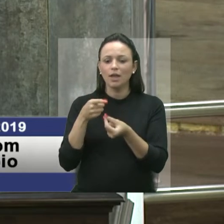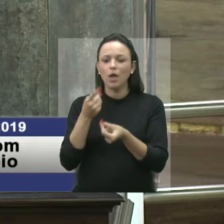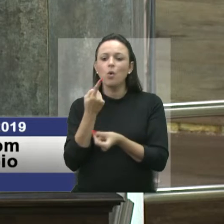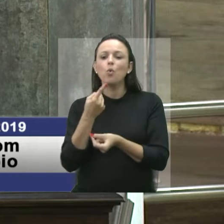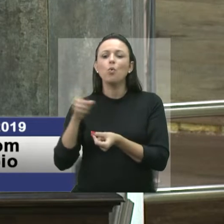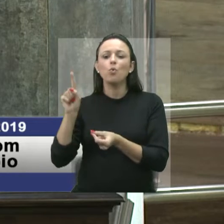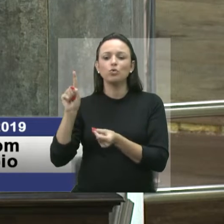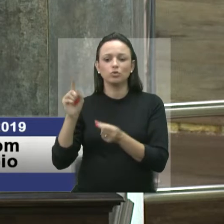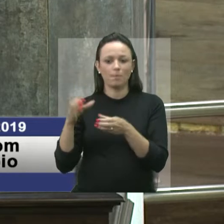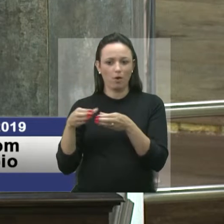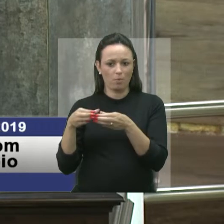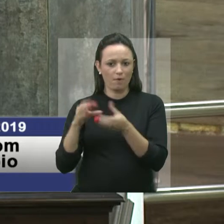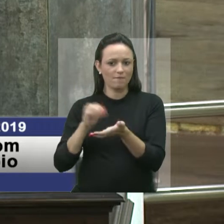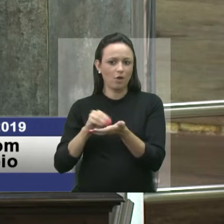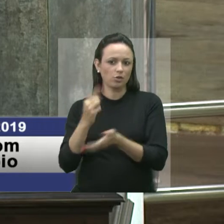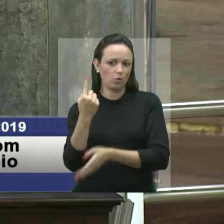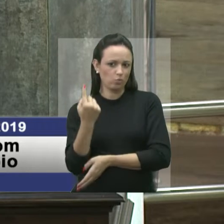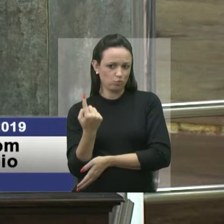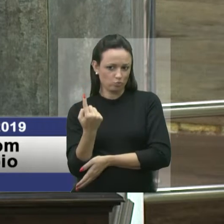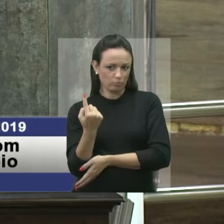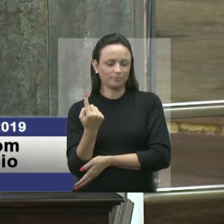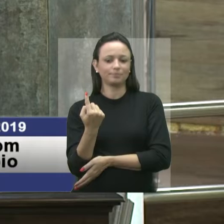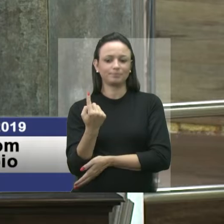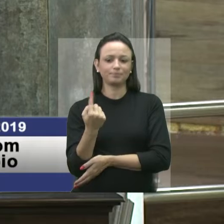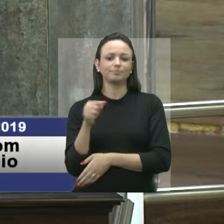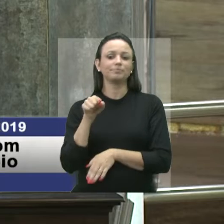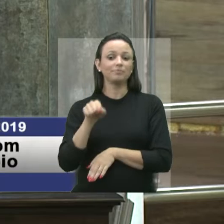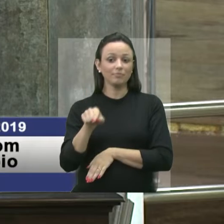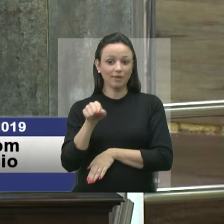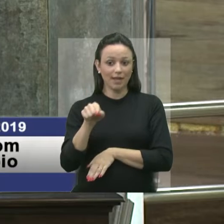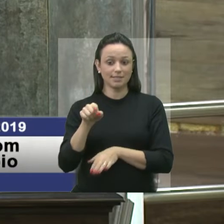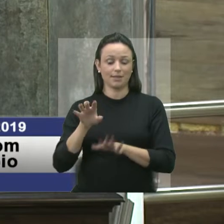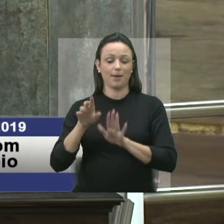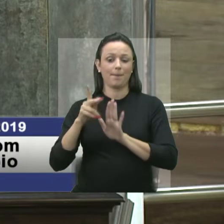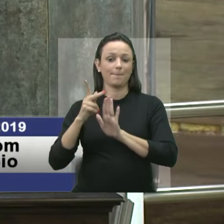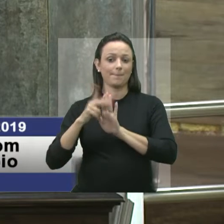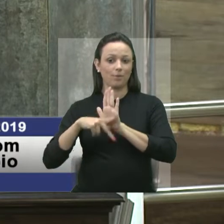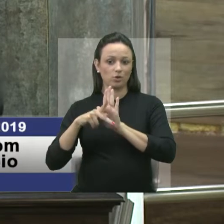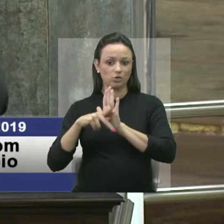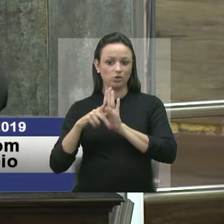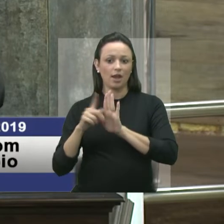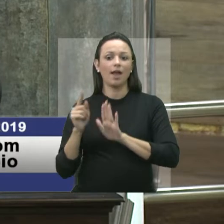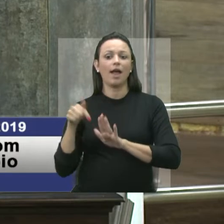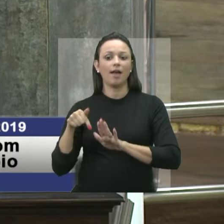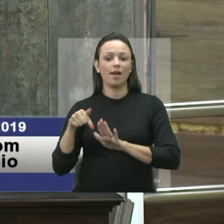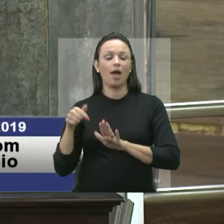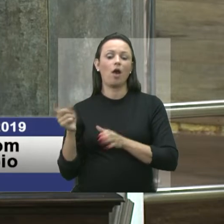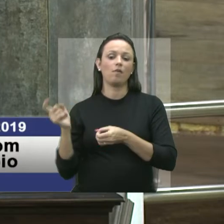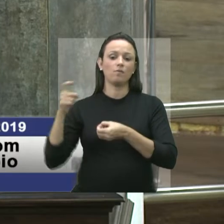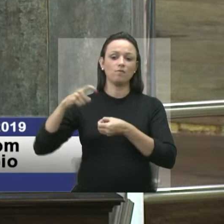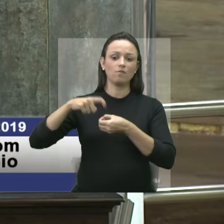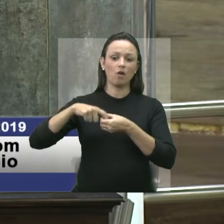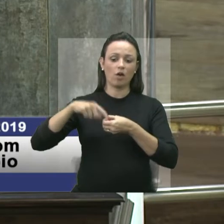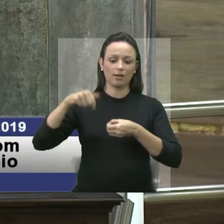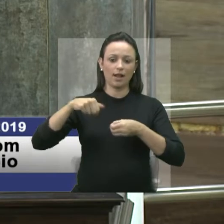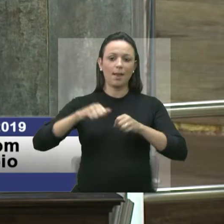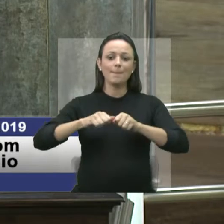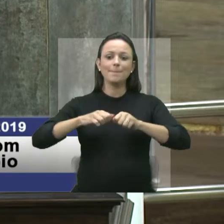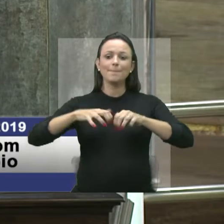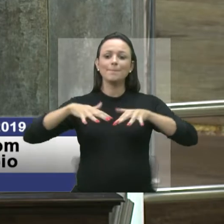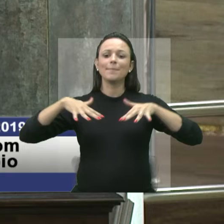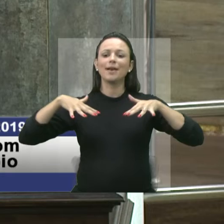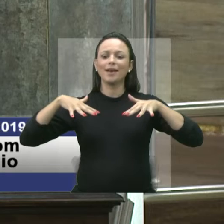comissão. Posteriormente, esse projeto voltará para plenário para que seja submetido